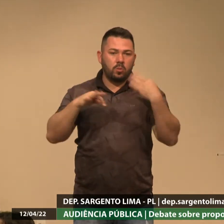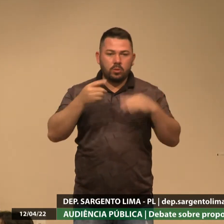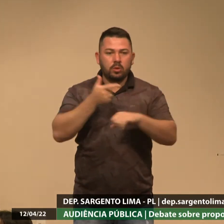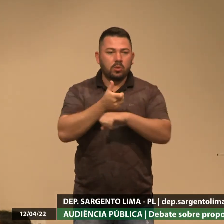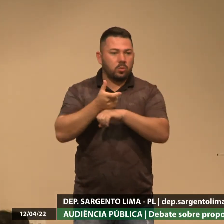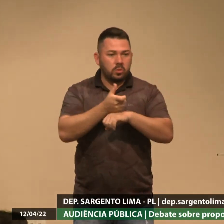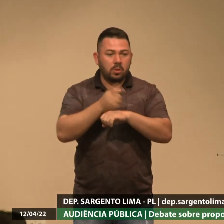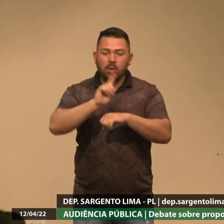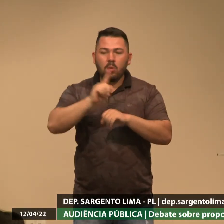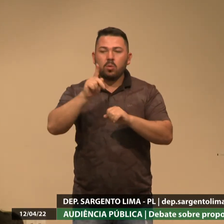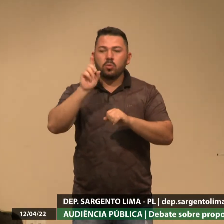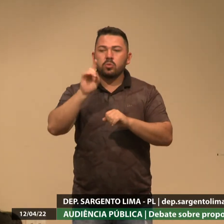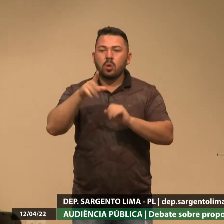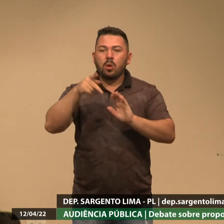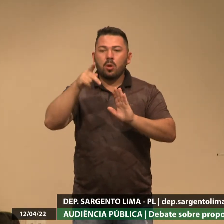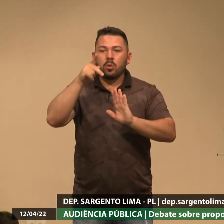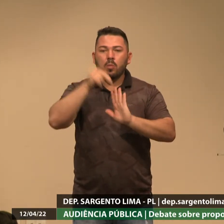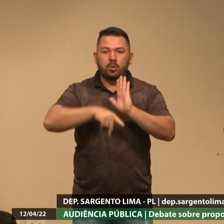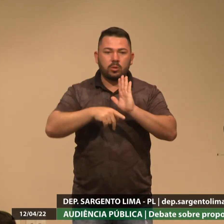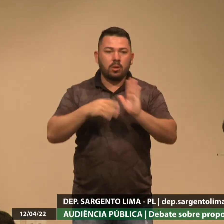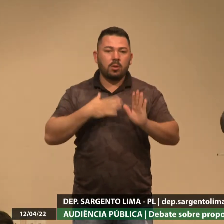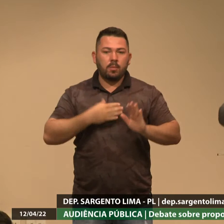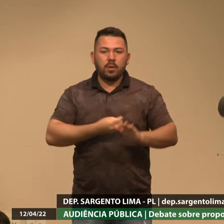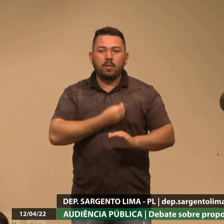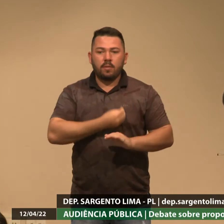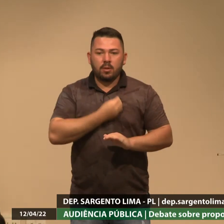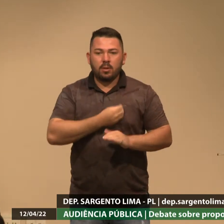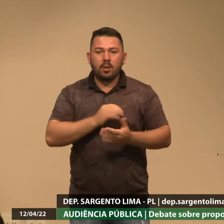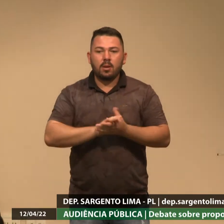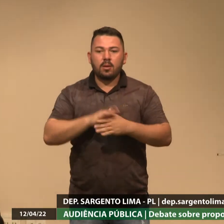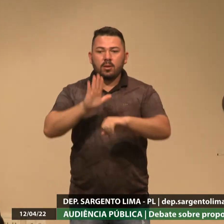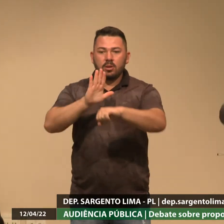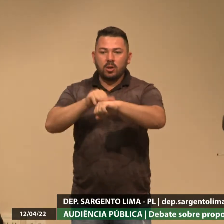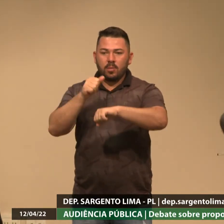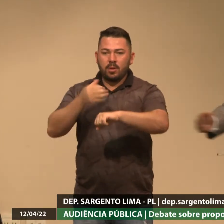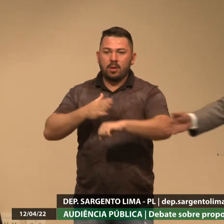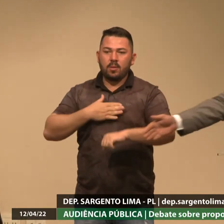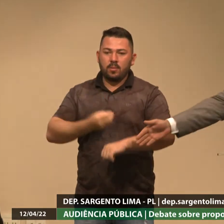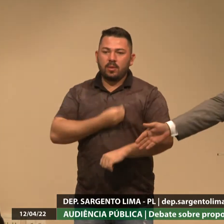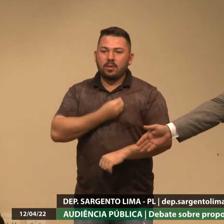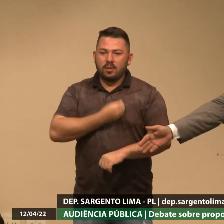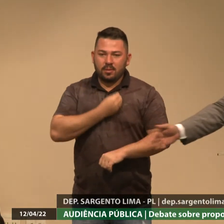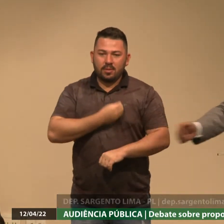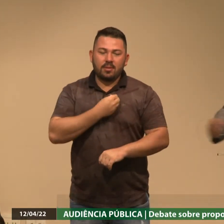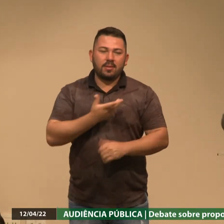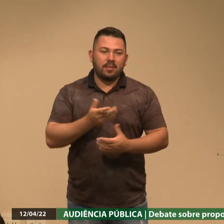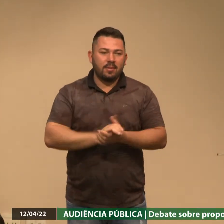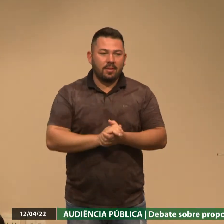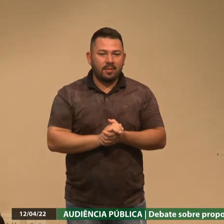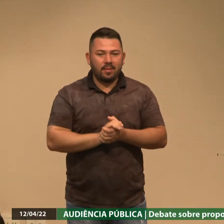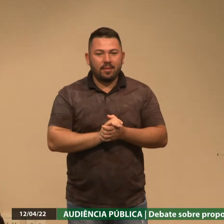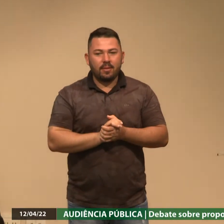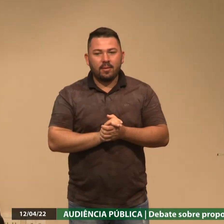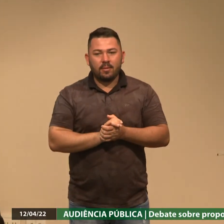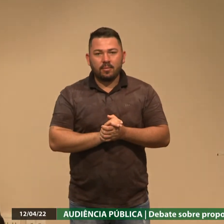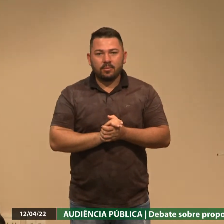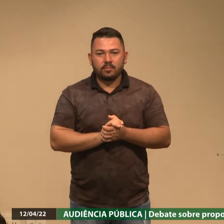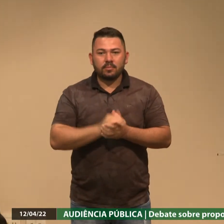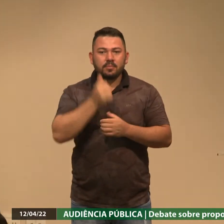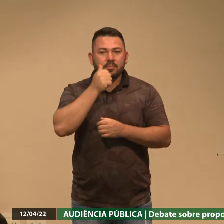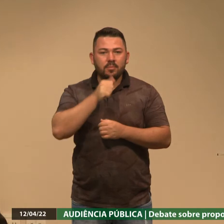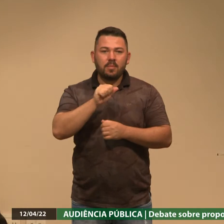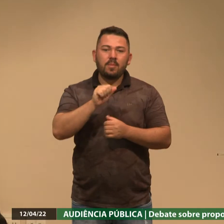todos os projetos que eu tenho na minha vida então gostaria de chamar a minha esposa dele por gentileza desloca até aqui